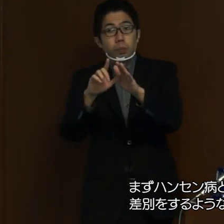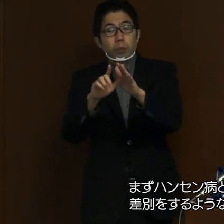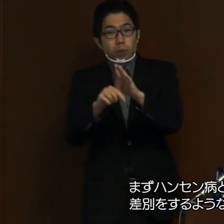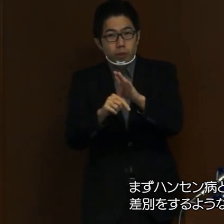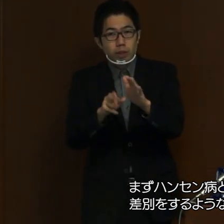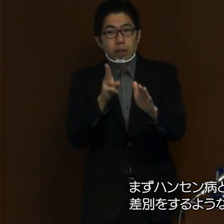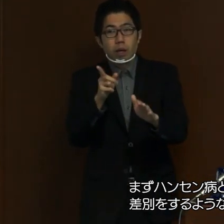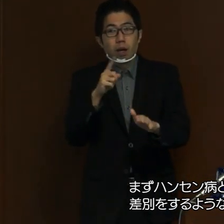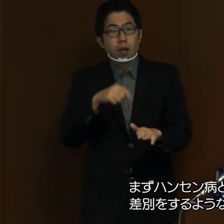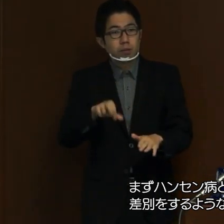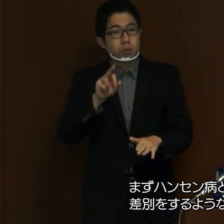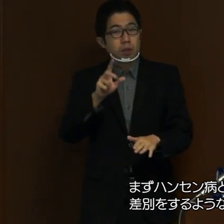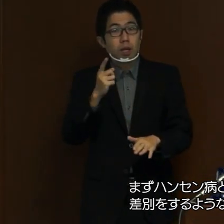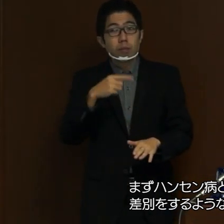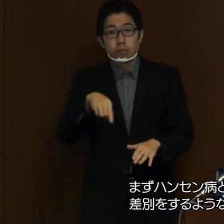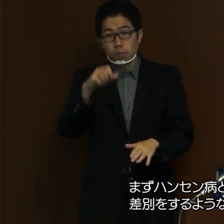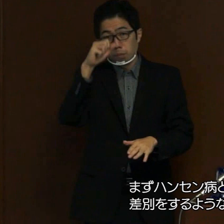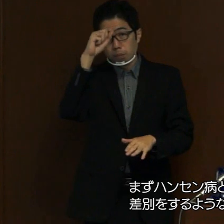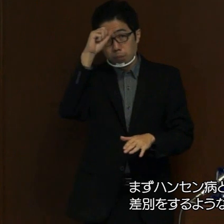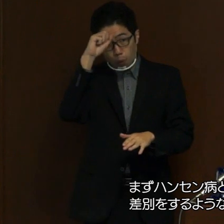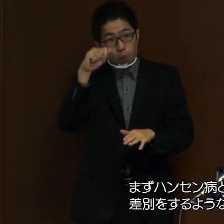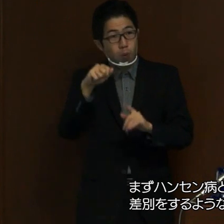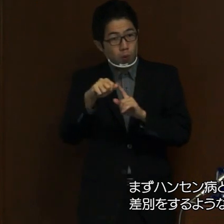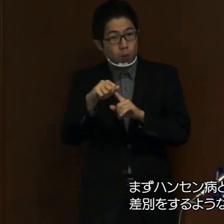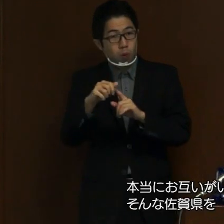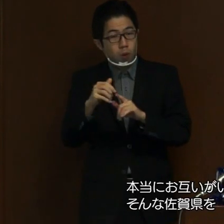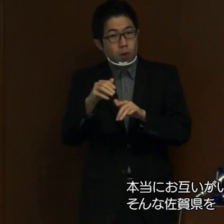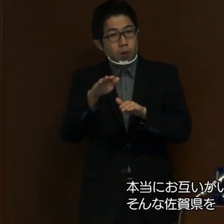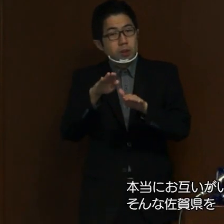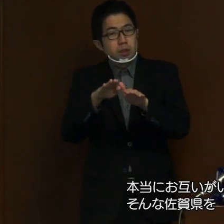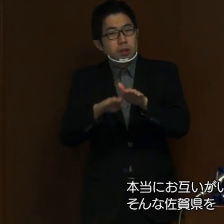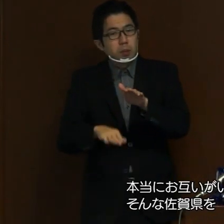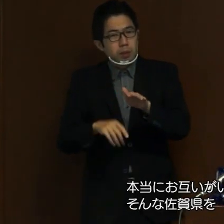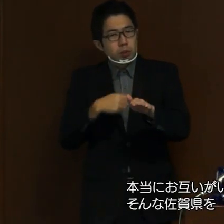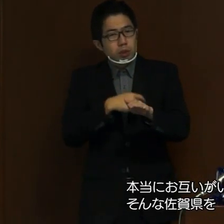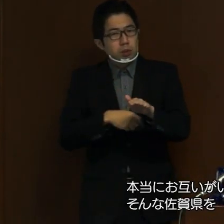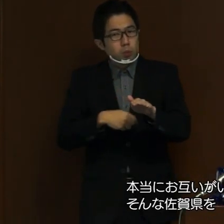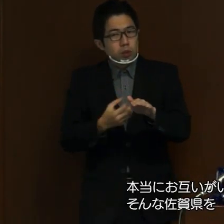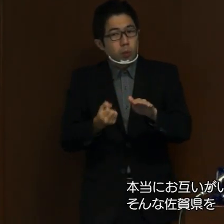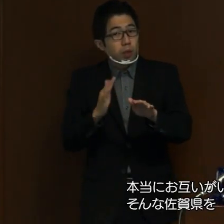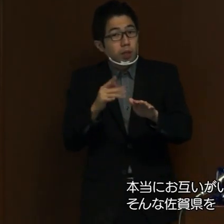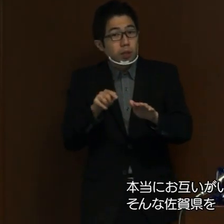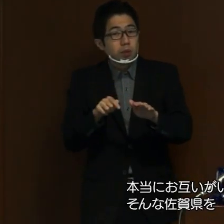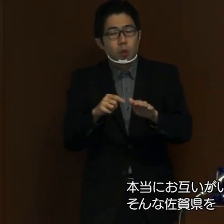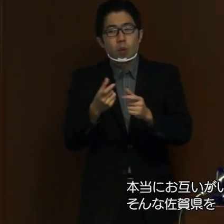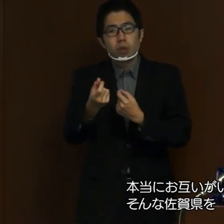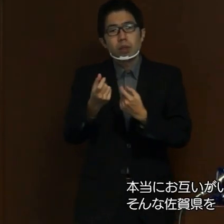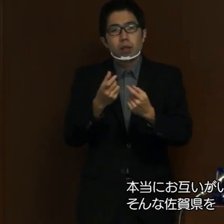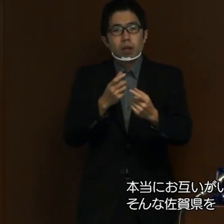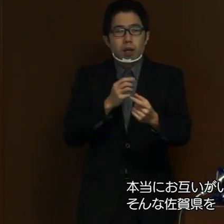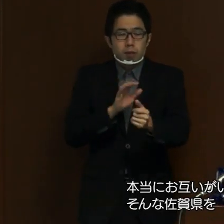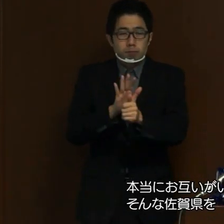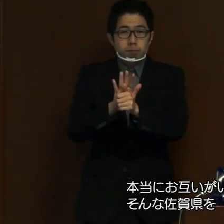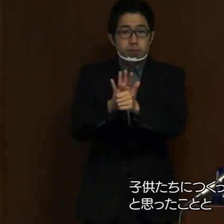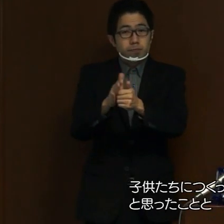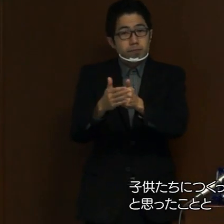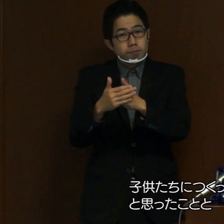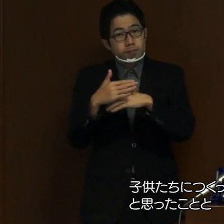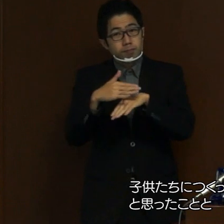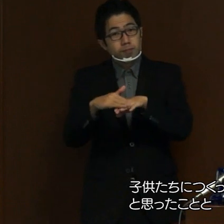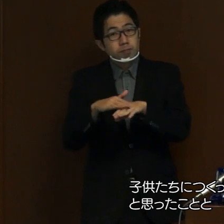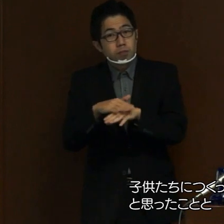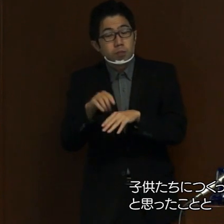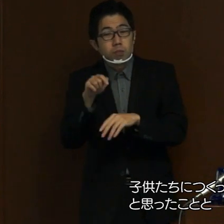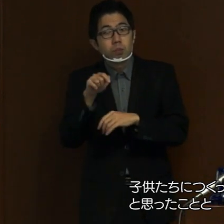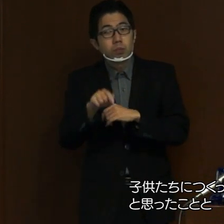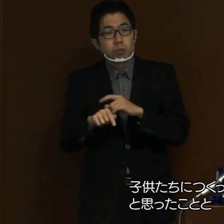別ということをするような子どもじゃなくて、本当にお互いがこういたわえてるようなそんな佐賀県をこのことを